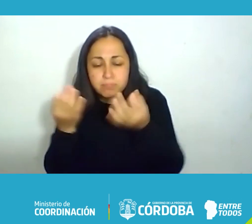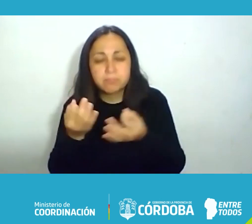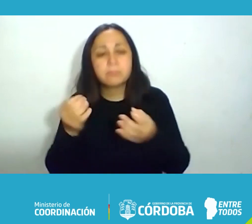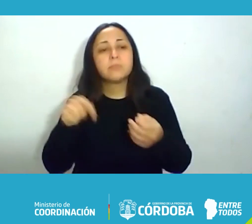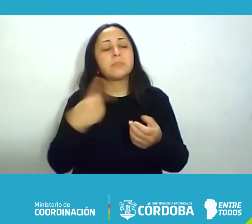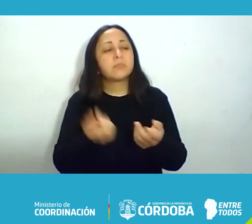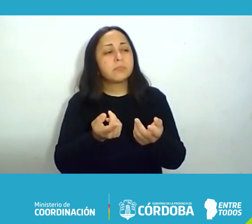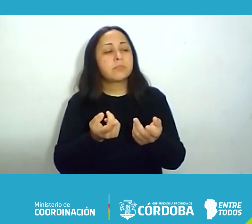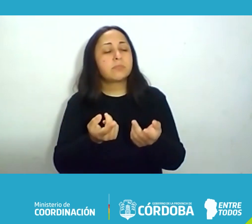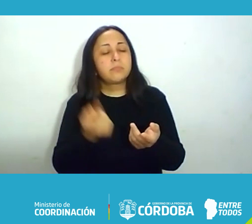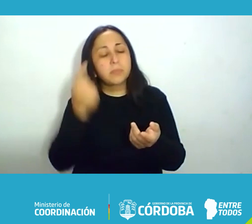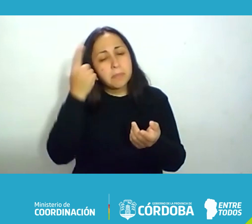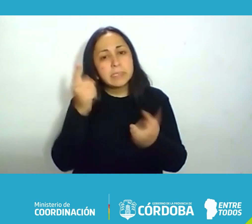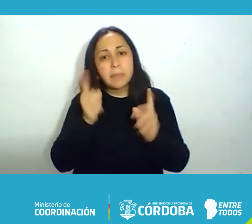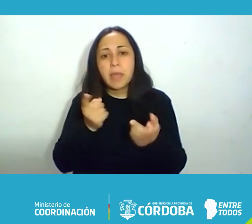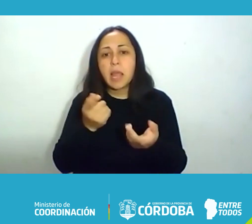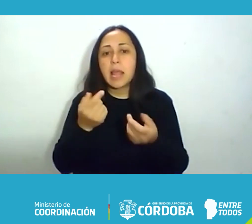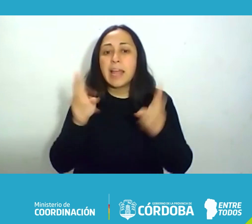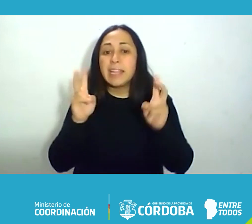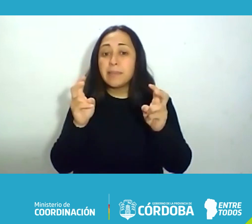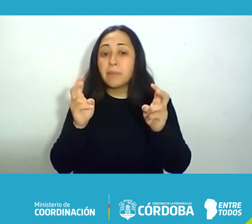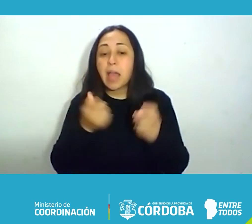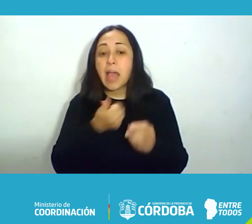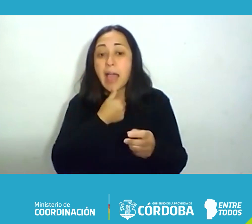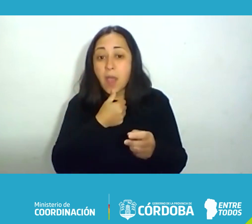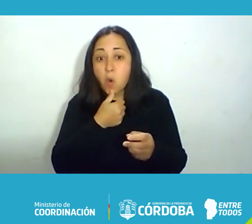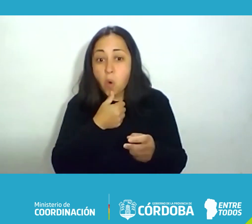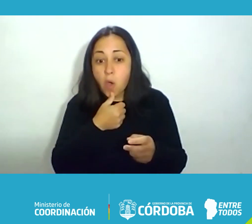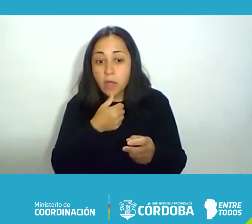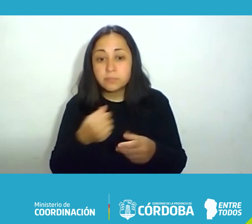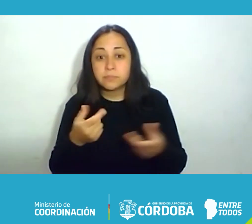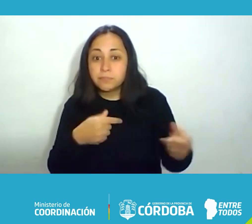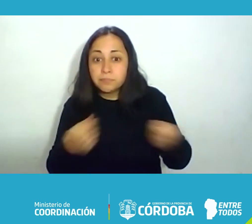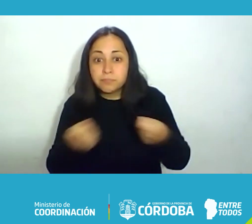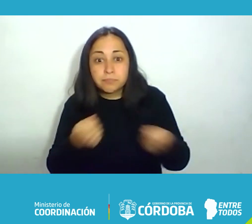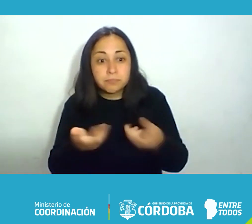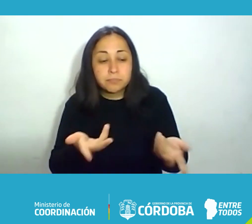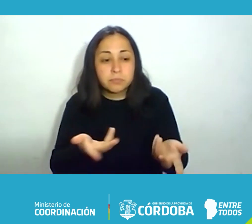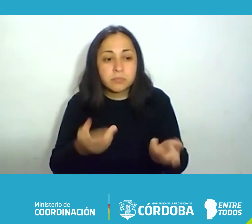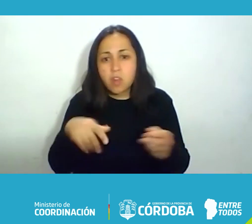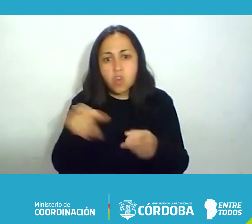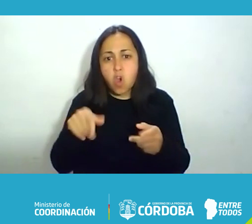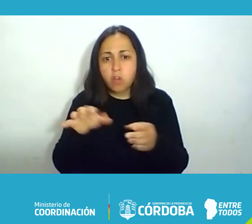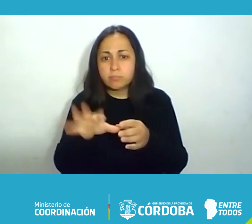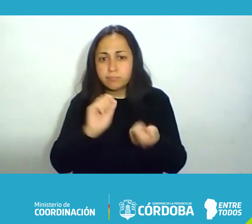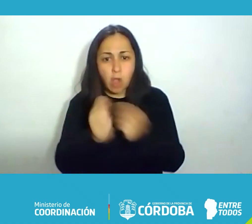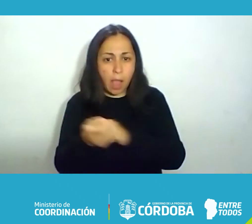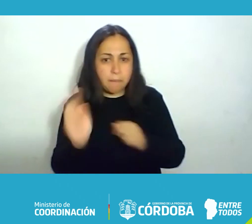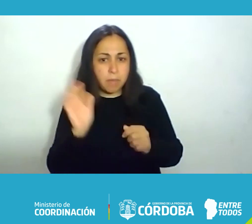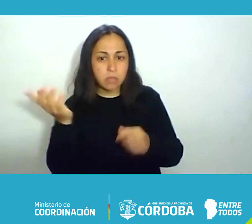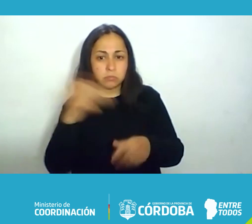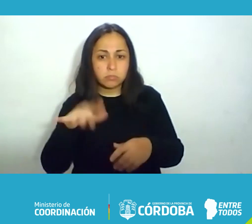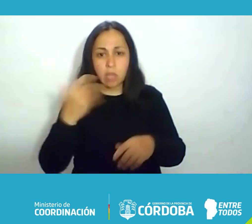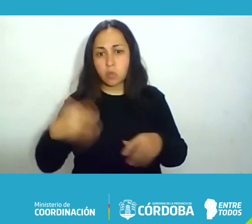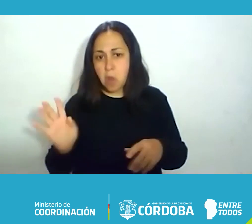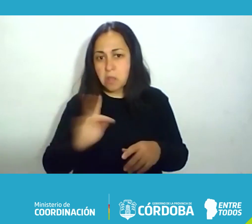pasante. Manifiesta que es oportuno destacar el tema del manejo de las aguas. El proyecto plantea que la ruta no altere las situaciones naturales. Dentro de los